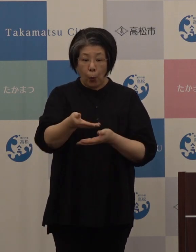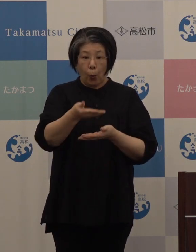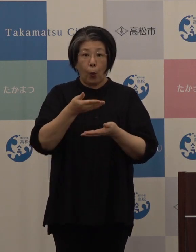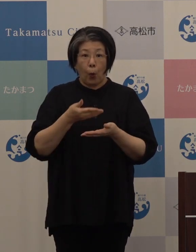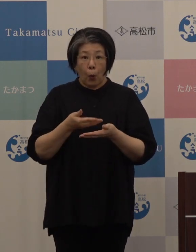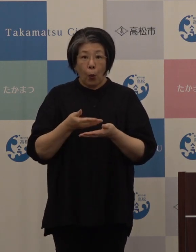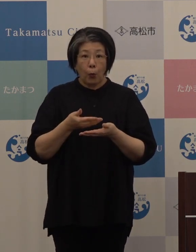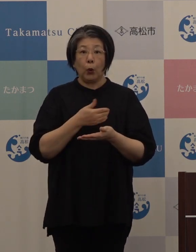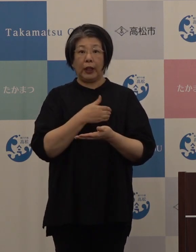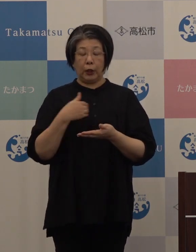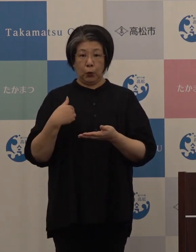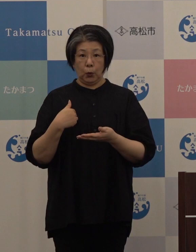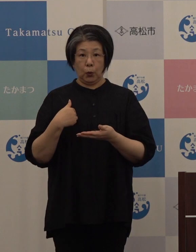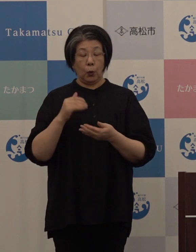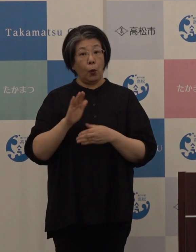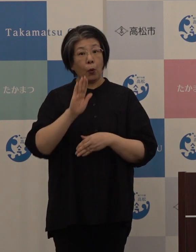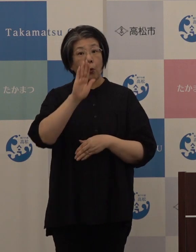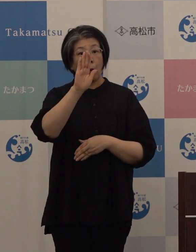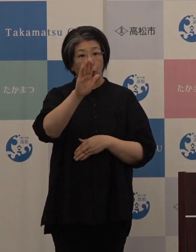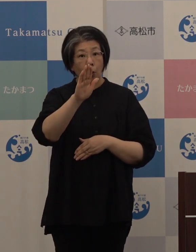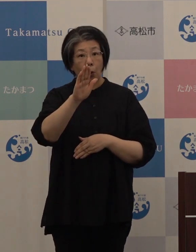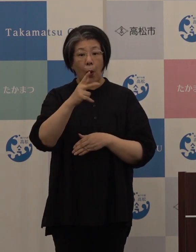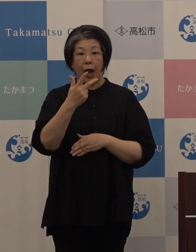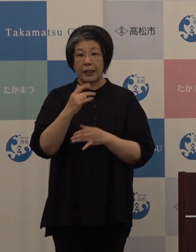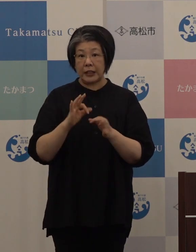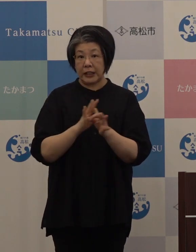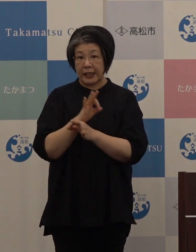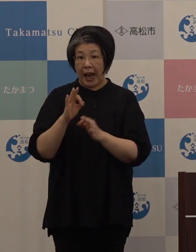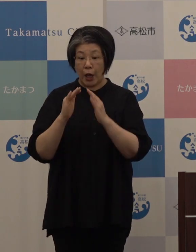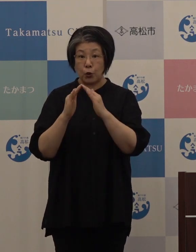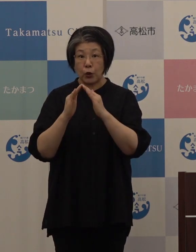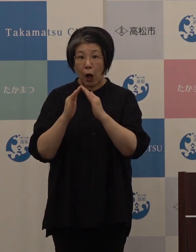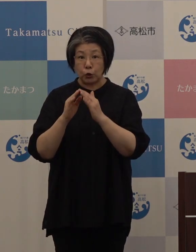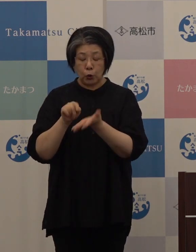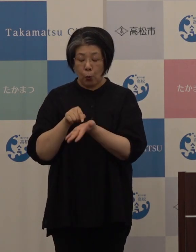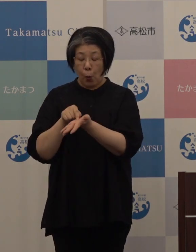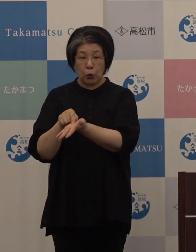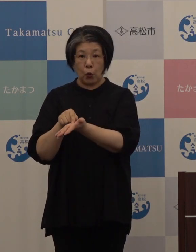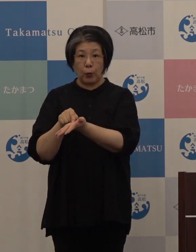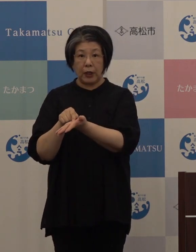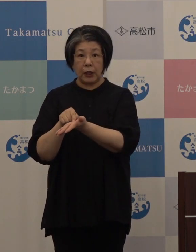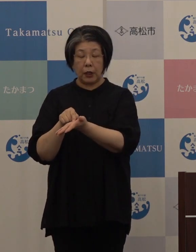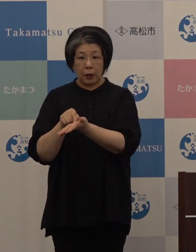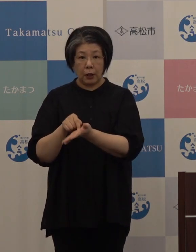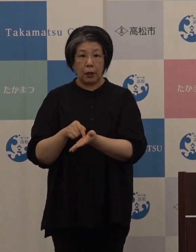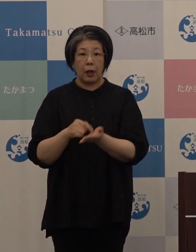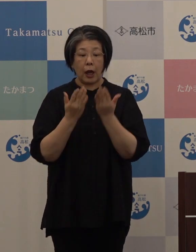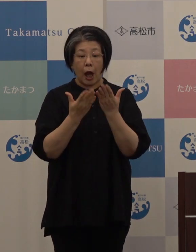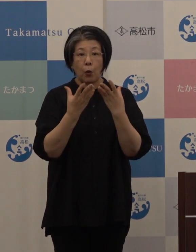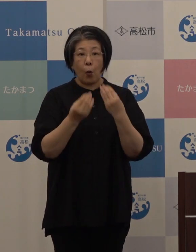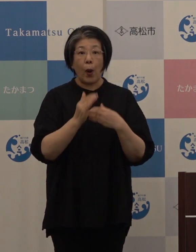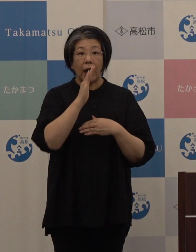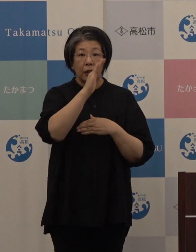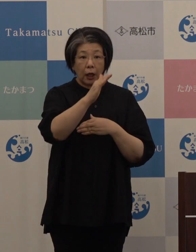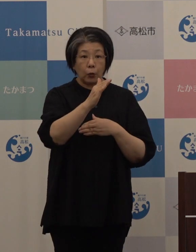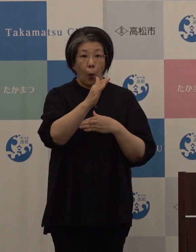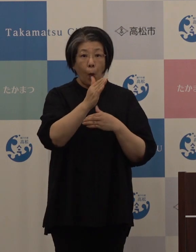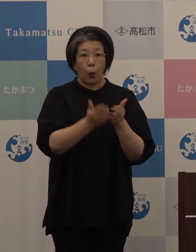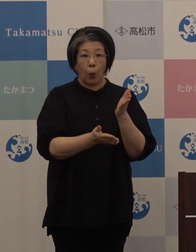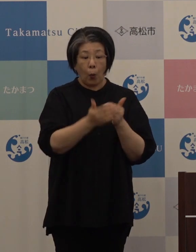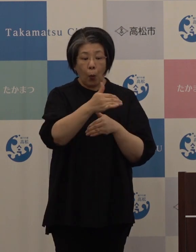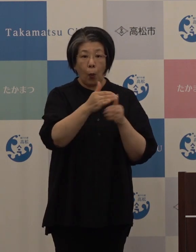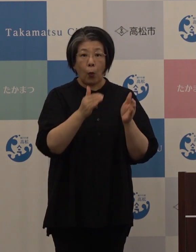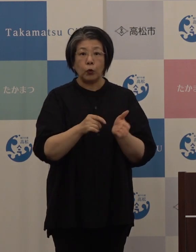ることができる、あるいは今後においては市営住宅の入居の申し込みでありますとか、放課後児童クラブへの入会申請